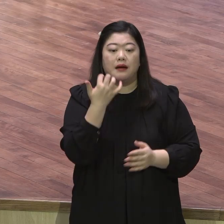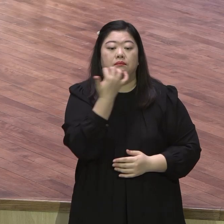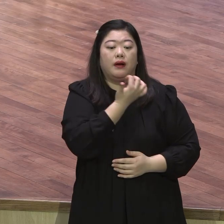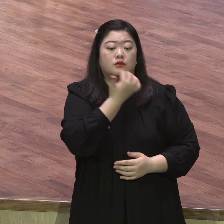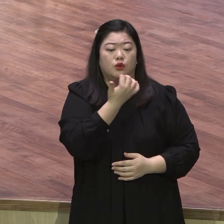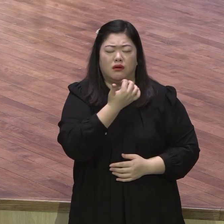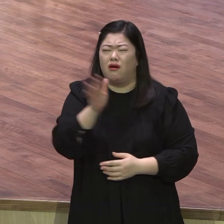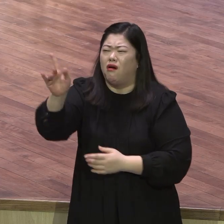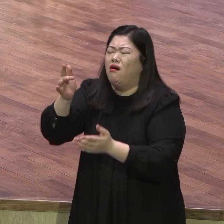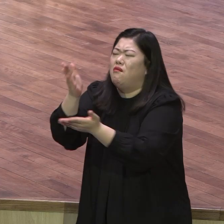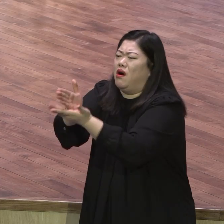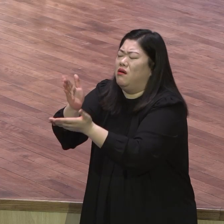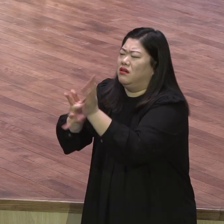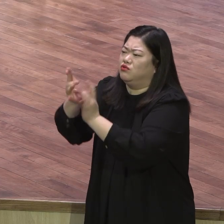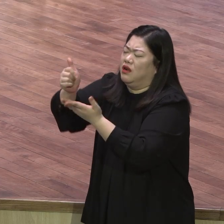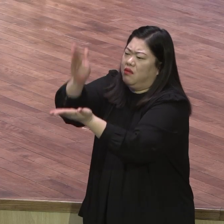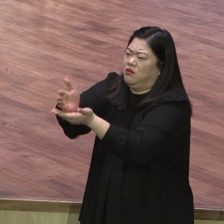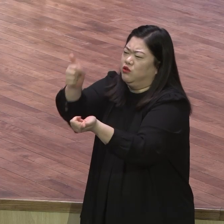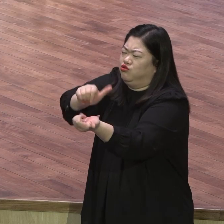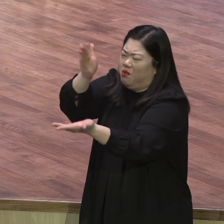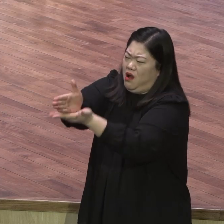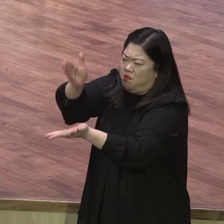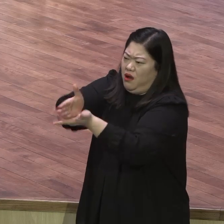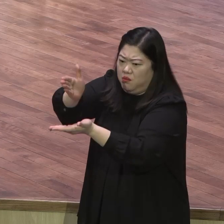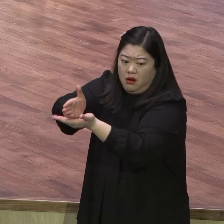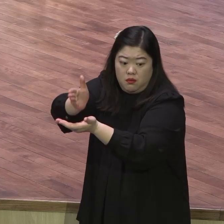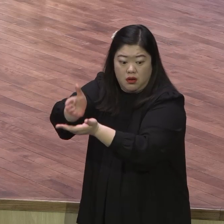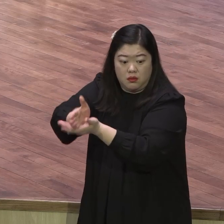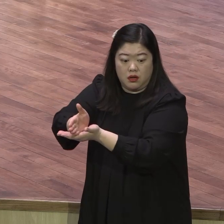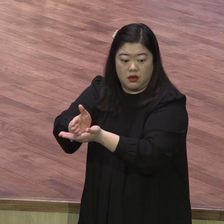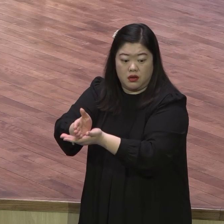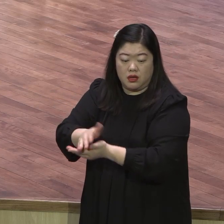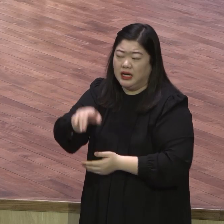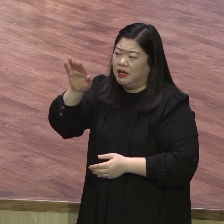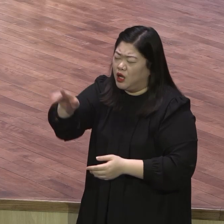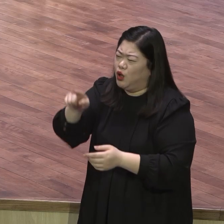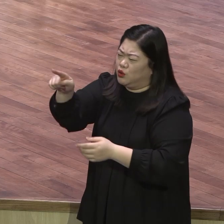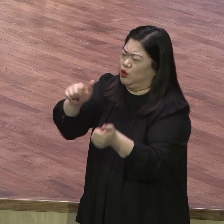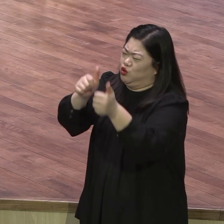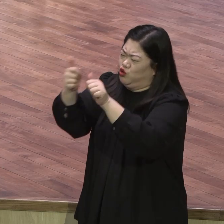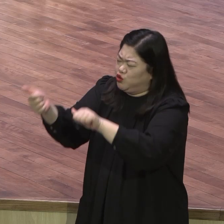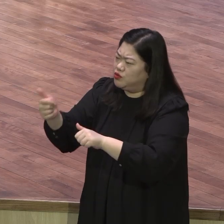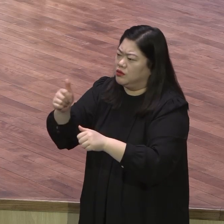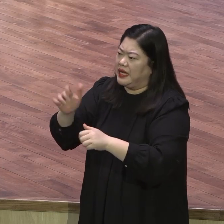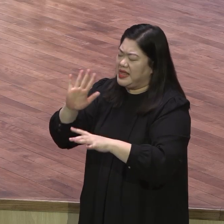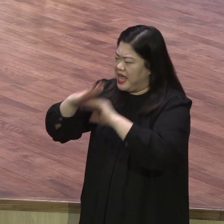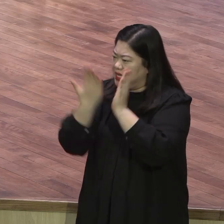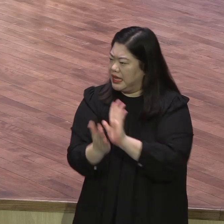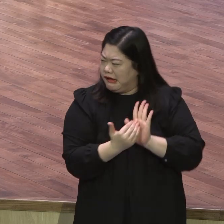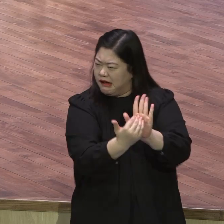그리 마흡소서 이 일이 결코 죽게 미치지 아니하리이다.